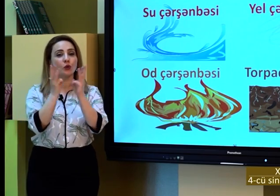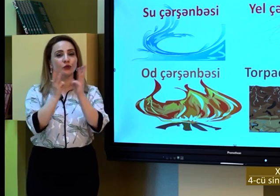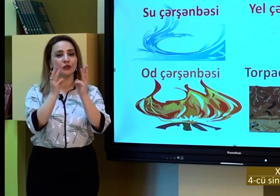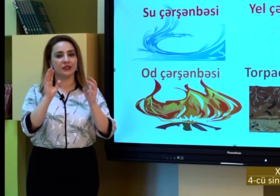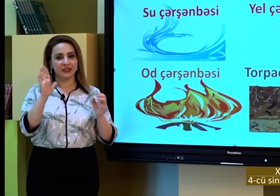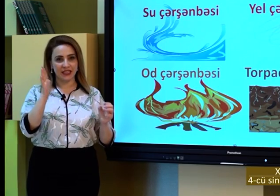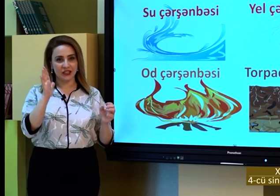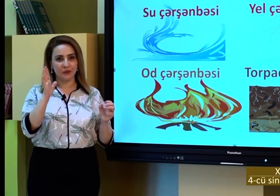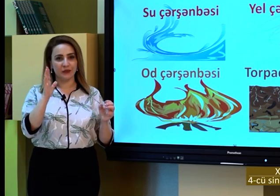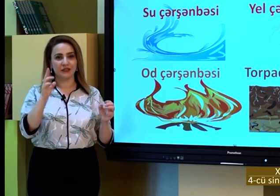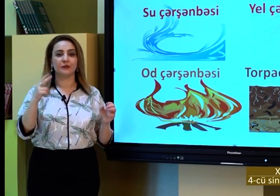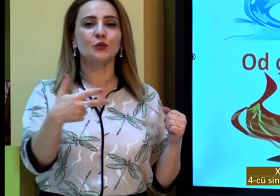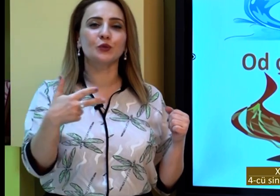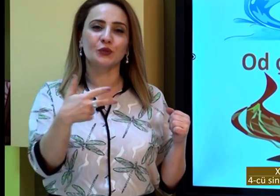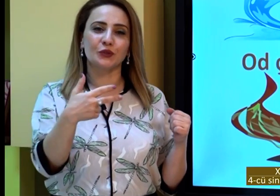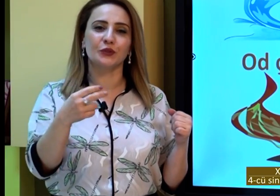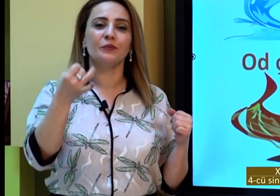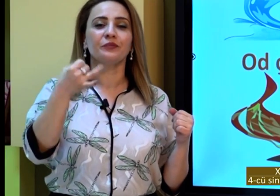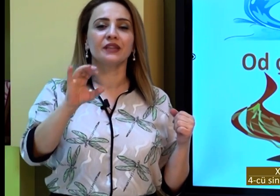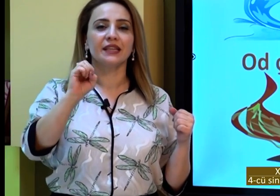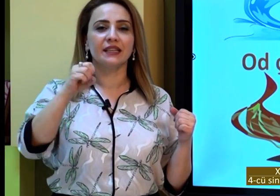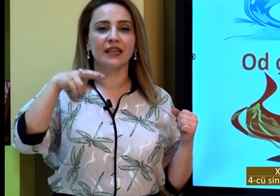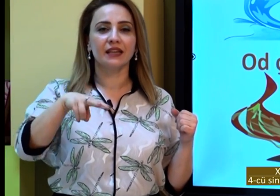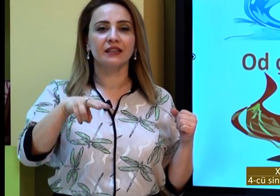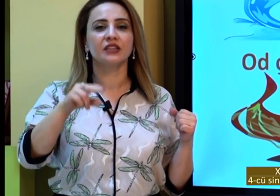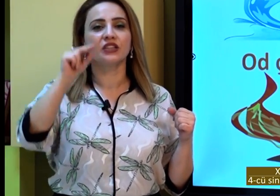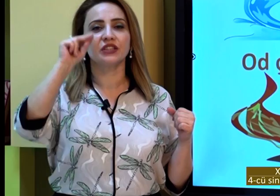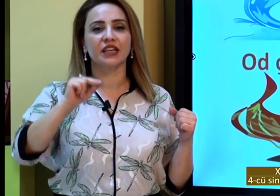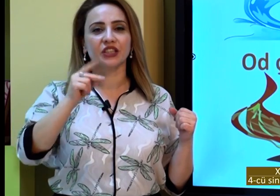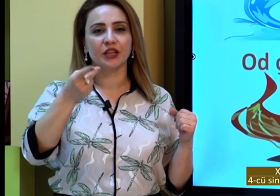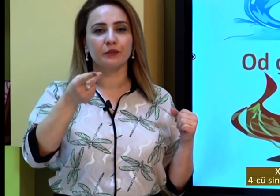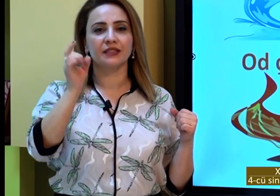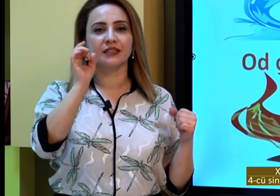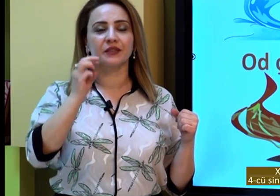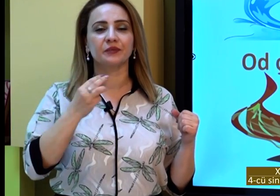Od çərşənbəsi. Üçüncü, yel çərşənbəsi.